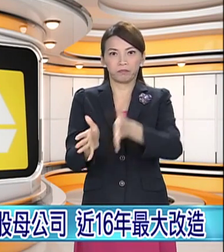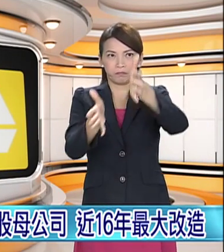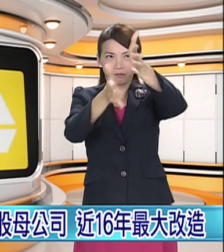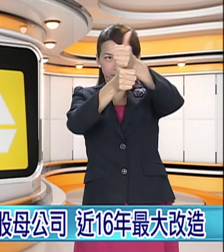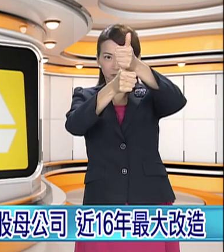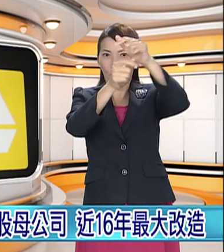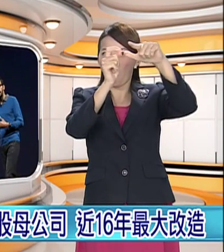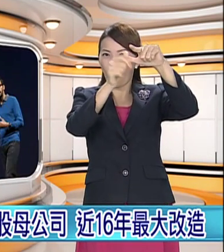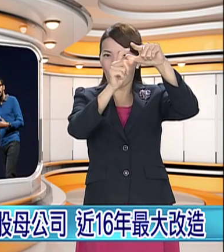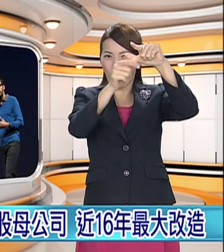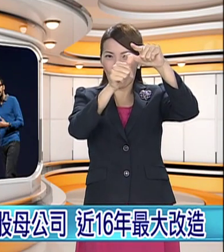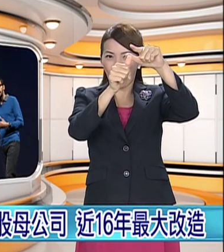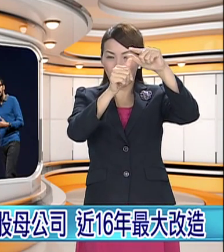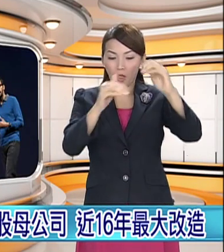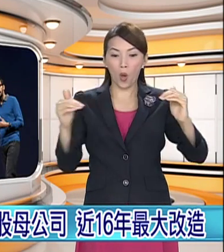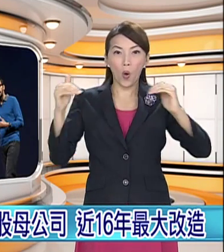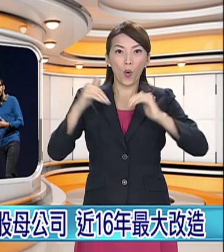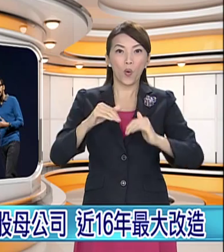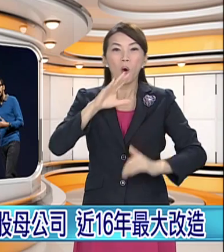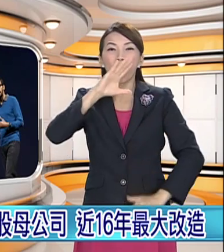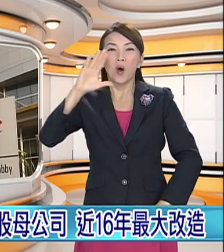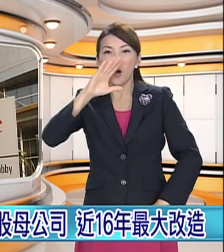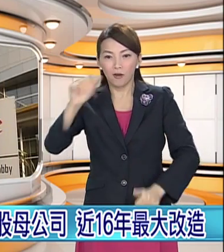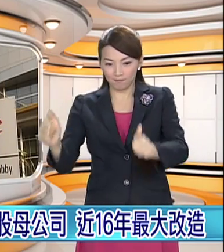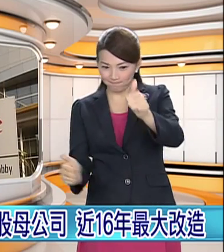由母公司来统整各项的事业，